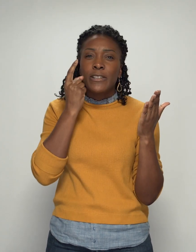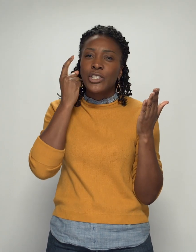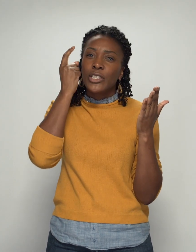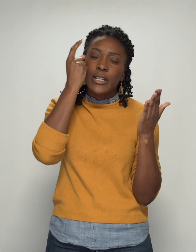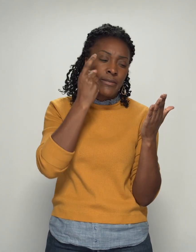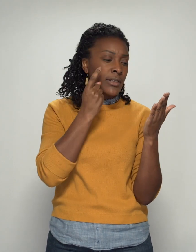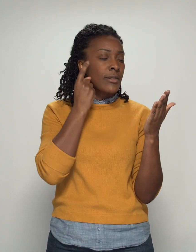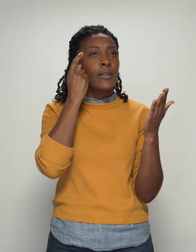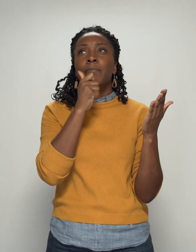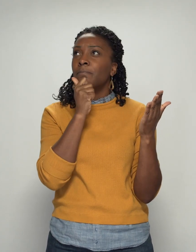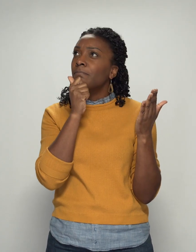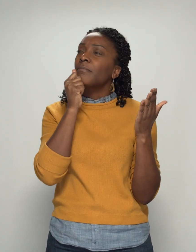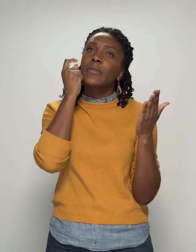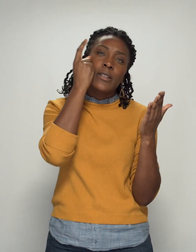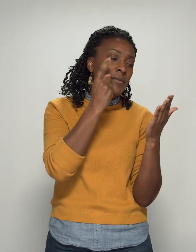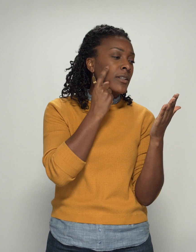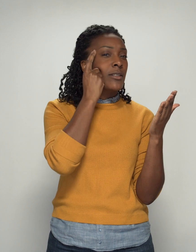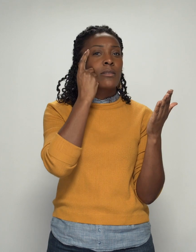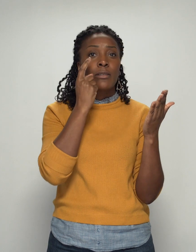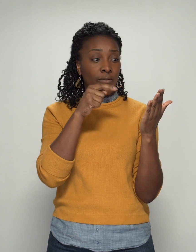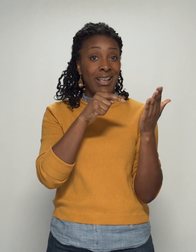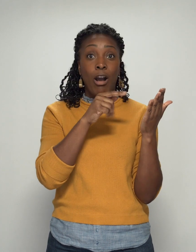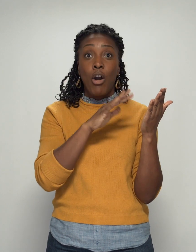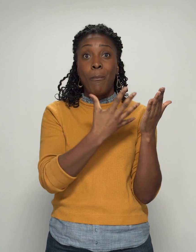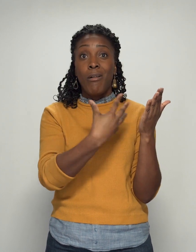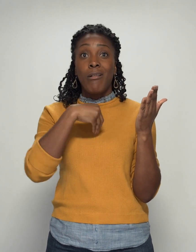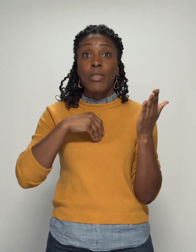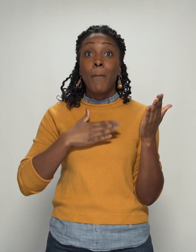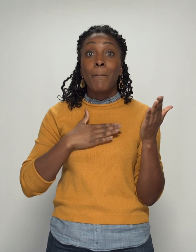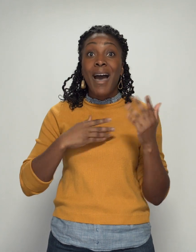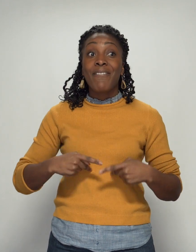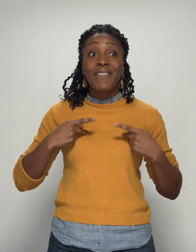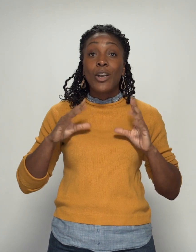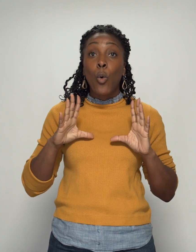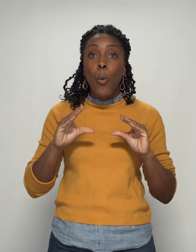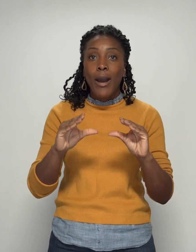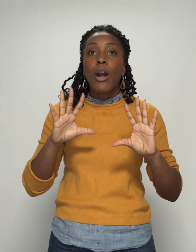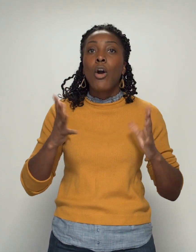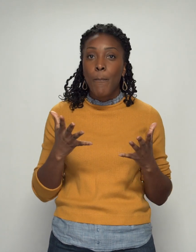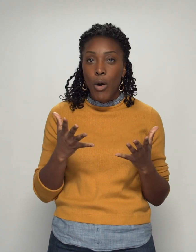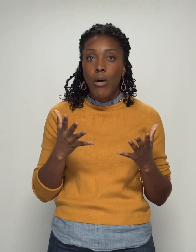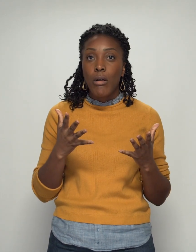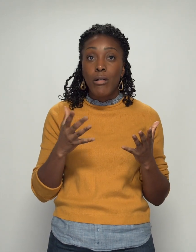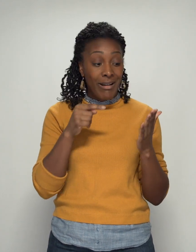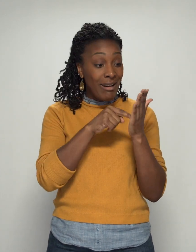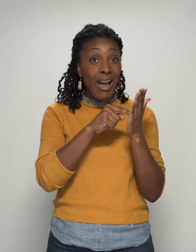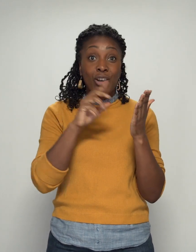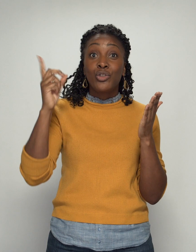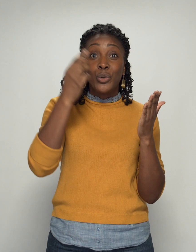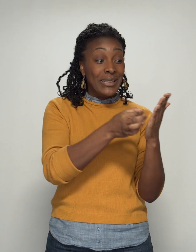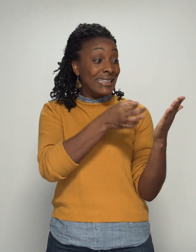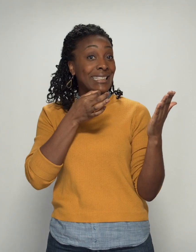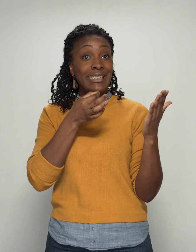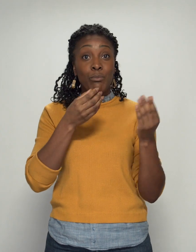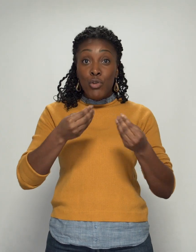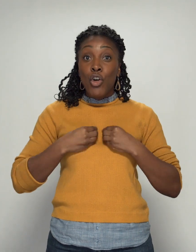c'est savoir comment je prends un texte pour le mettre en pratique dans ma vie. Comment je me saisis d'une parole de Dieu